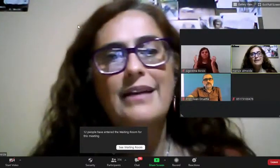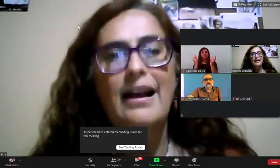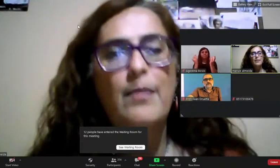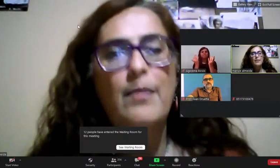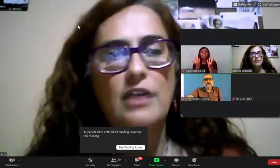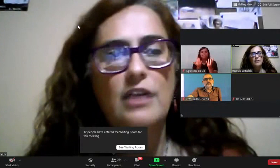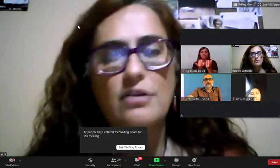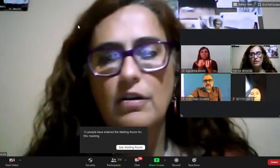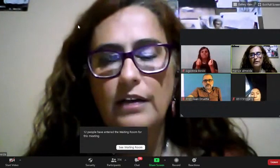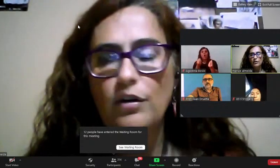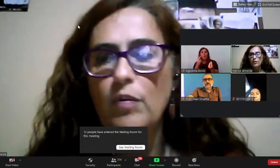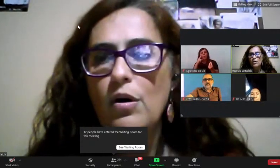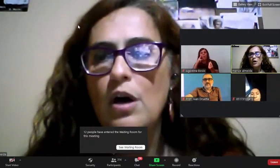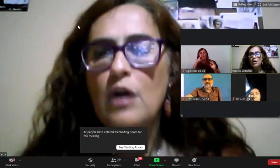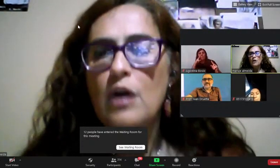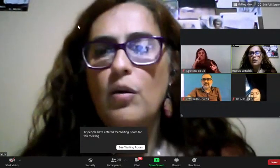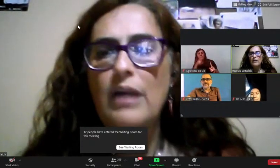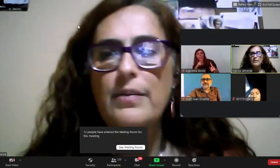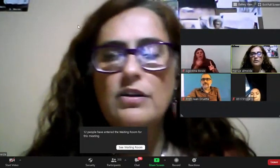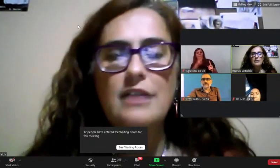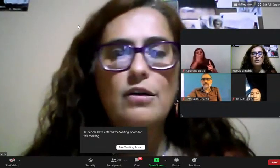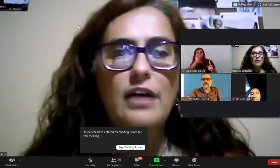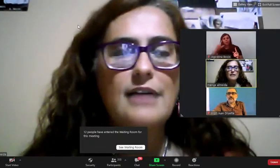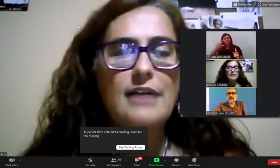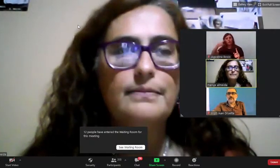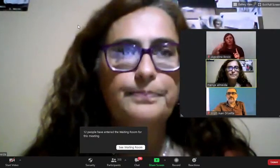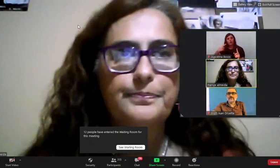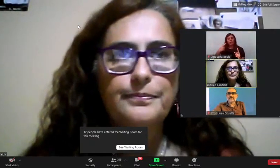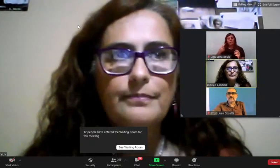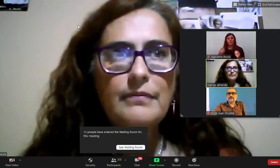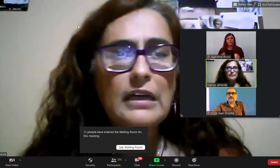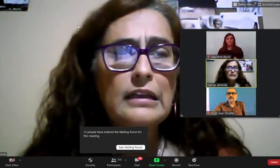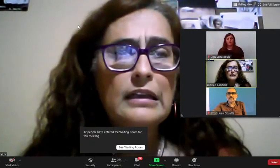son vistas las personas sordas, ¿no? Cómo las personas sordas,